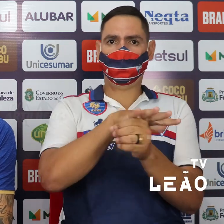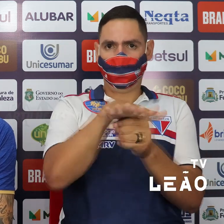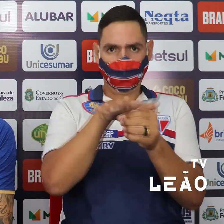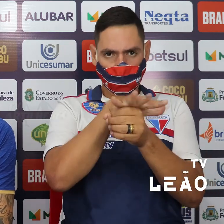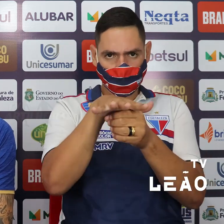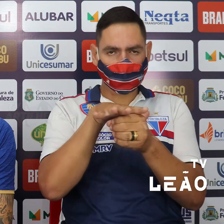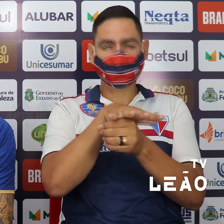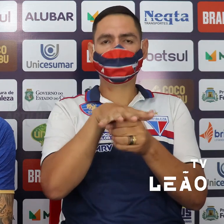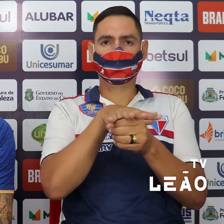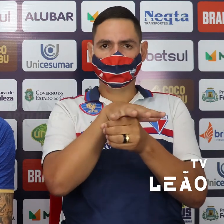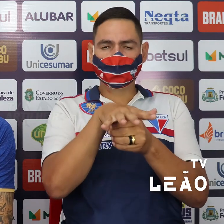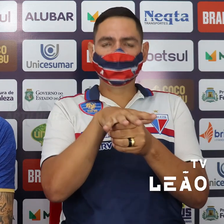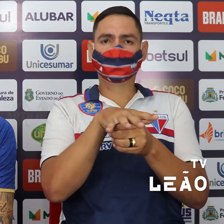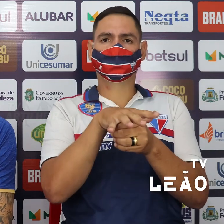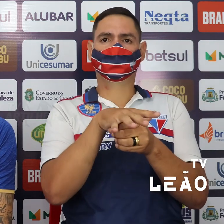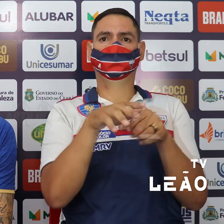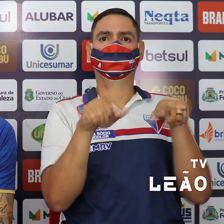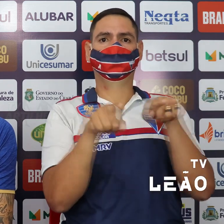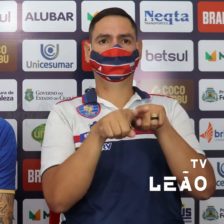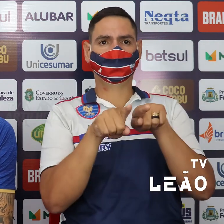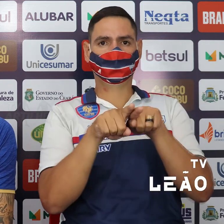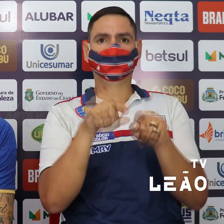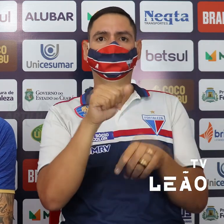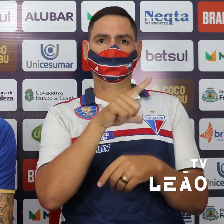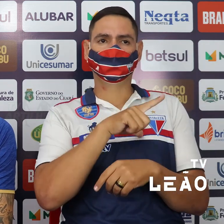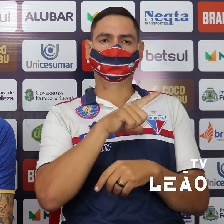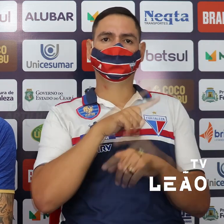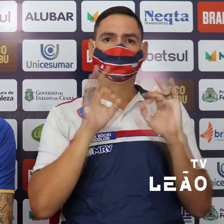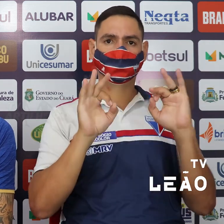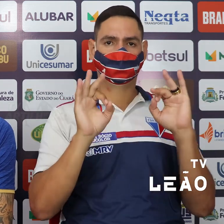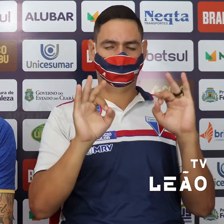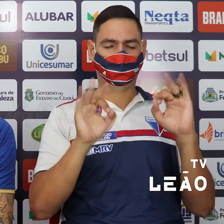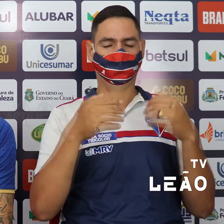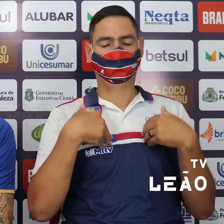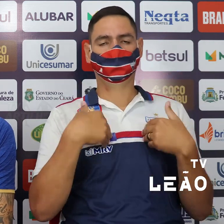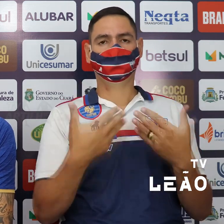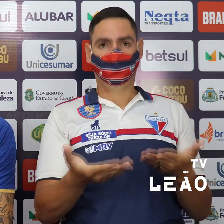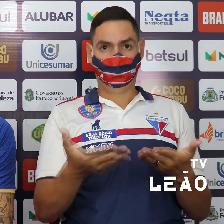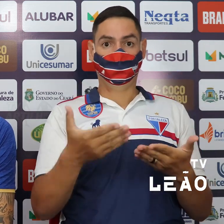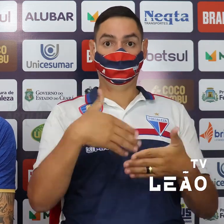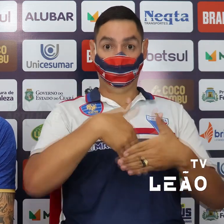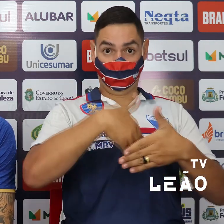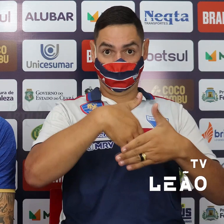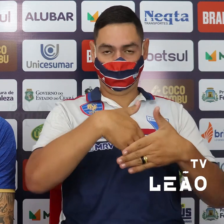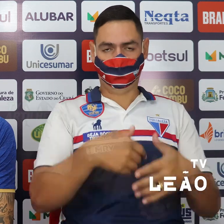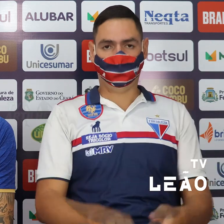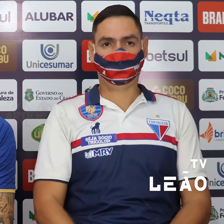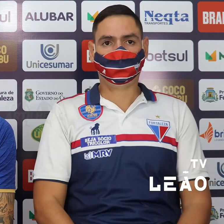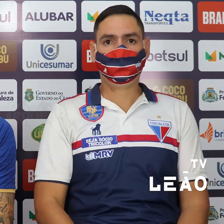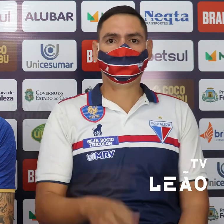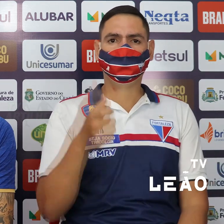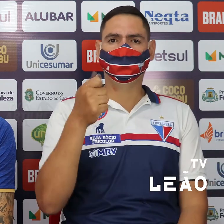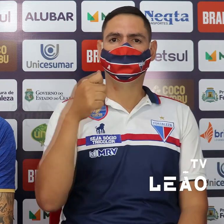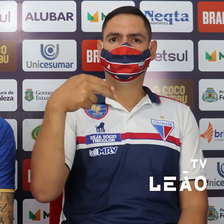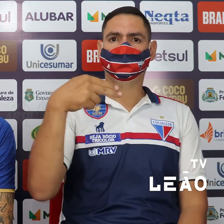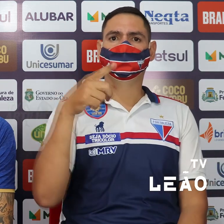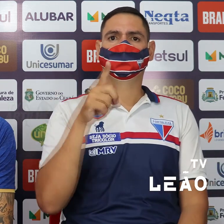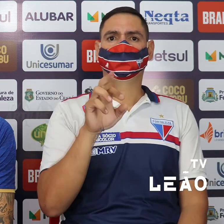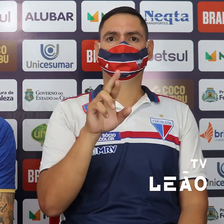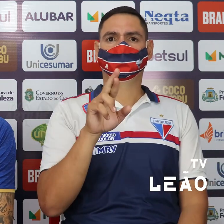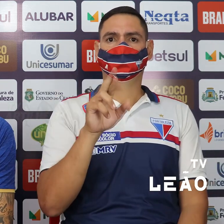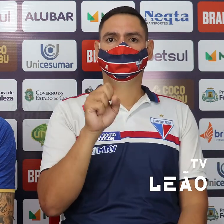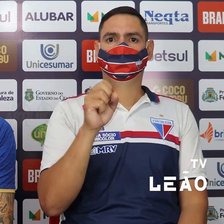eu tô pronto também para fazer um excelente jogo. O Anderson Azevedo, do Futebolês. Crispim, clássico no